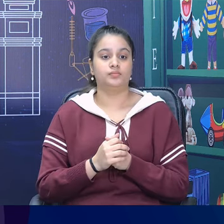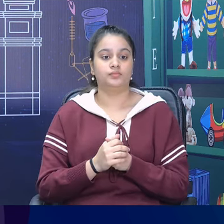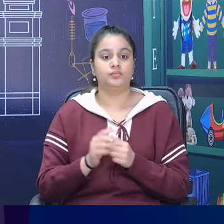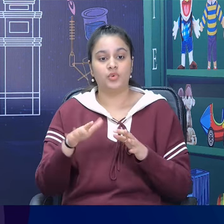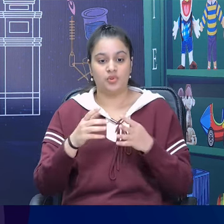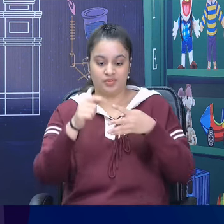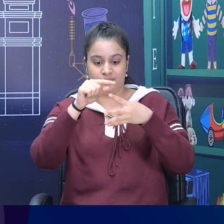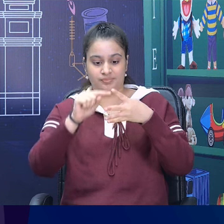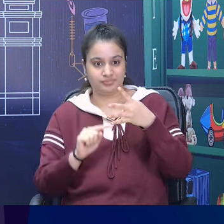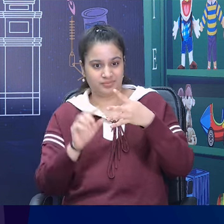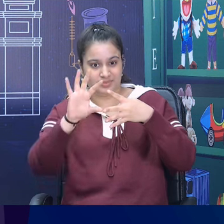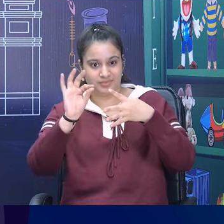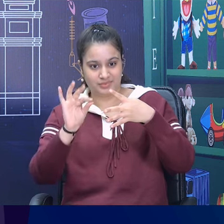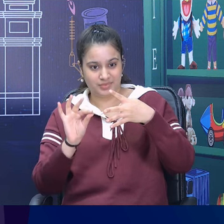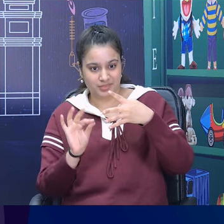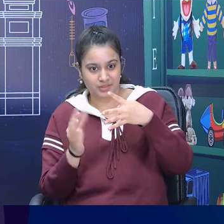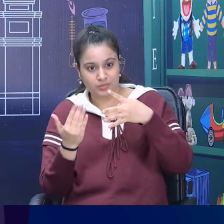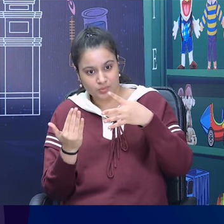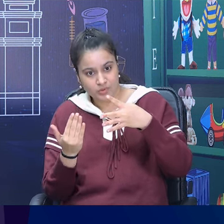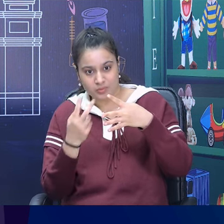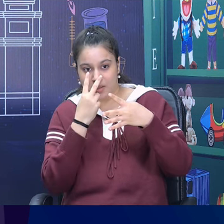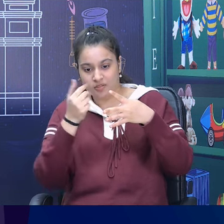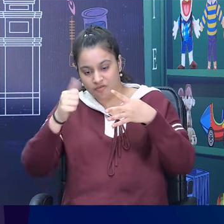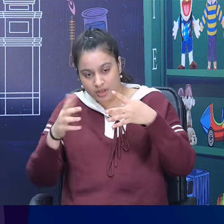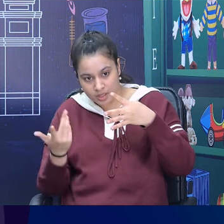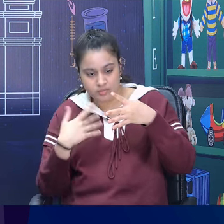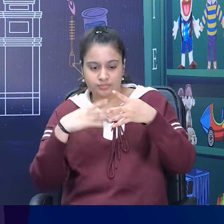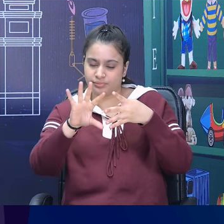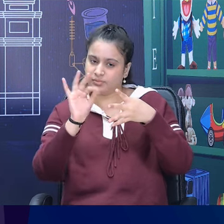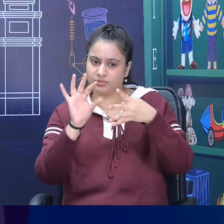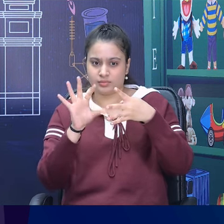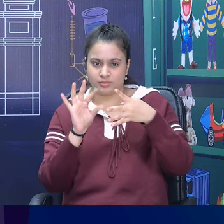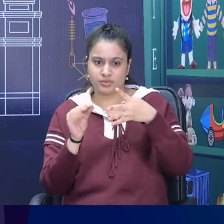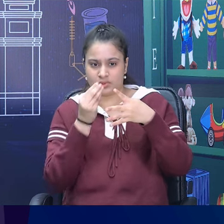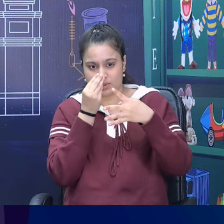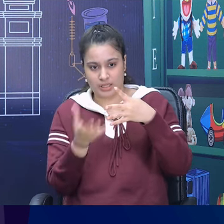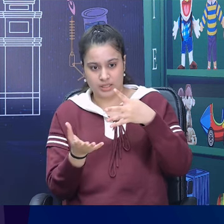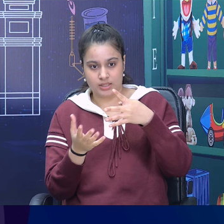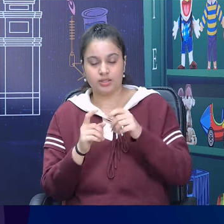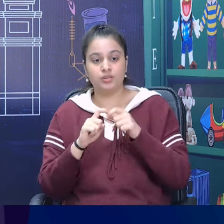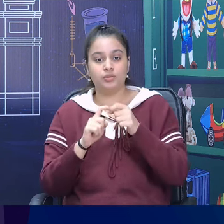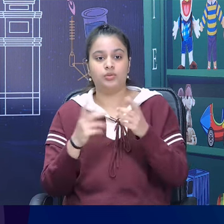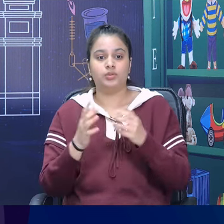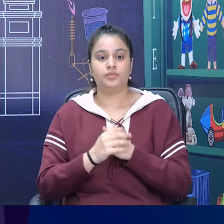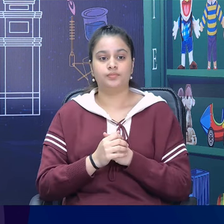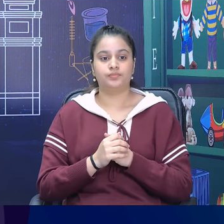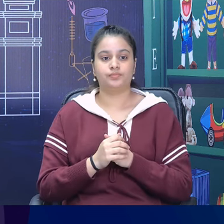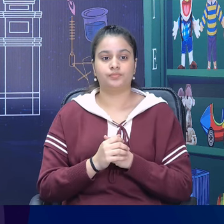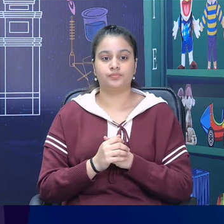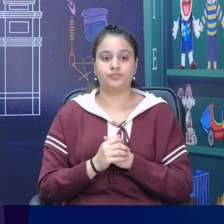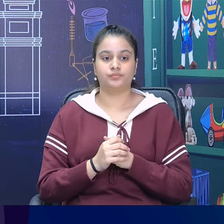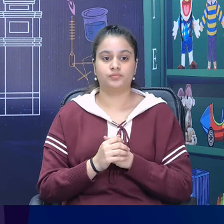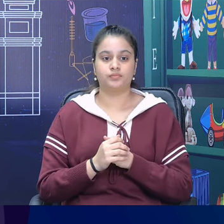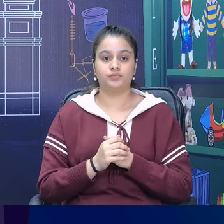टाइप में जो है हम क्वेश्चन दे सकते हैं जिसको बच्चा इजली जो है चूज कर सकता है इसका ऑप्शन और क्वेश्चन दे रखा है हमने सेकंड मॉडिफाइड फॉर्म में